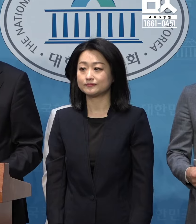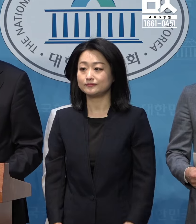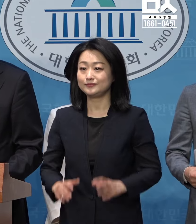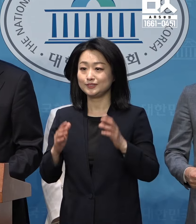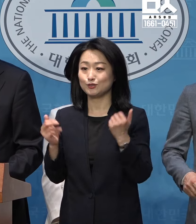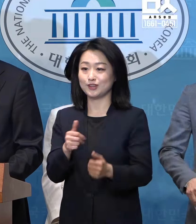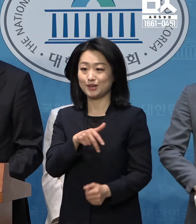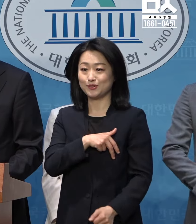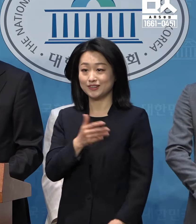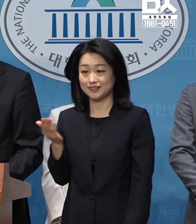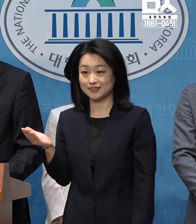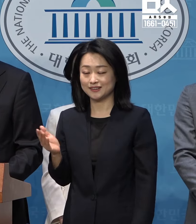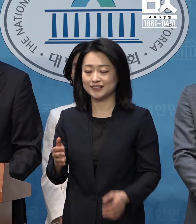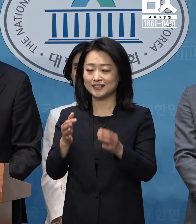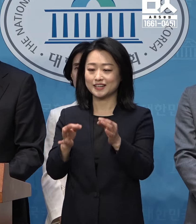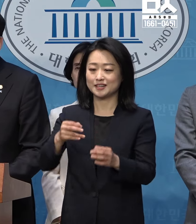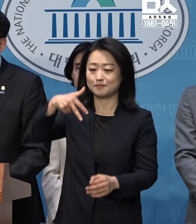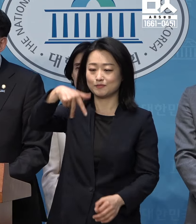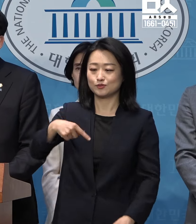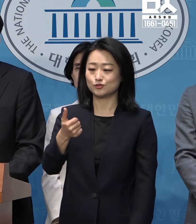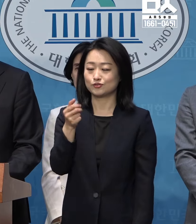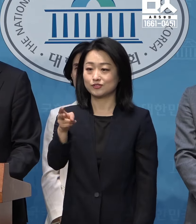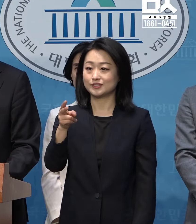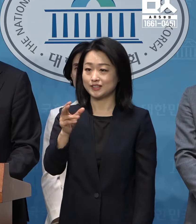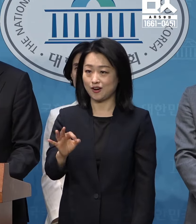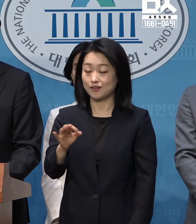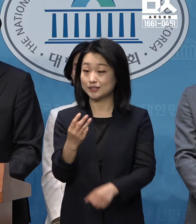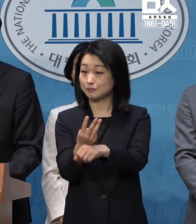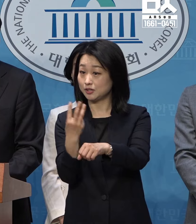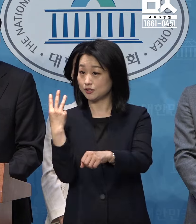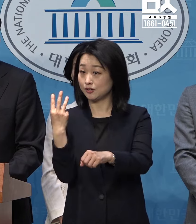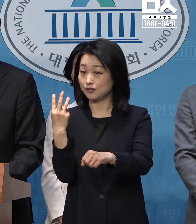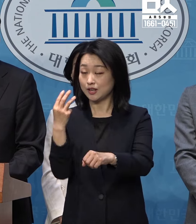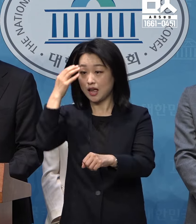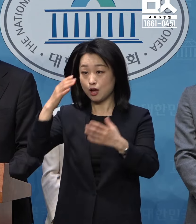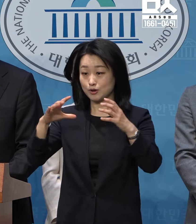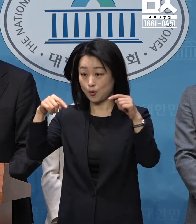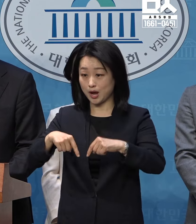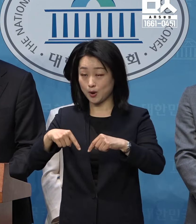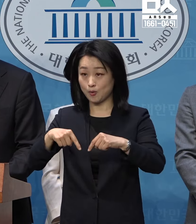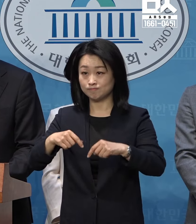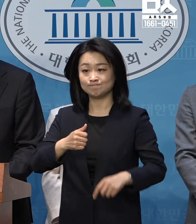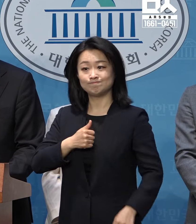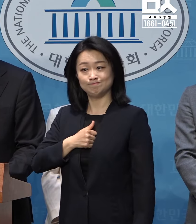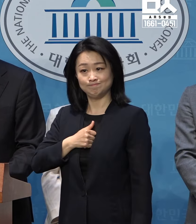국회의원 김준영입니다. 3년 전만 해도 우리 외교는 국민의 자부심이었습니다.